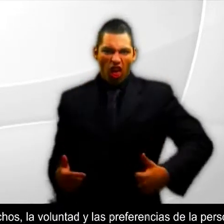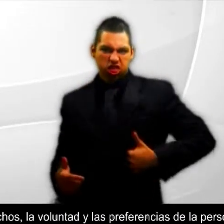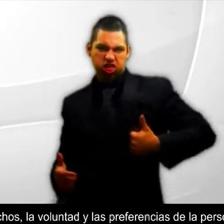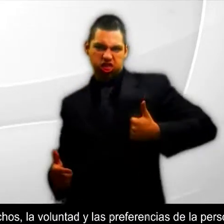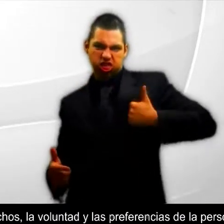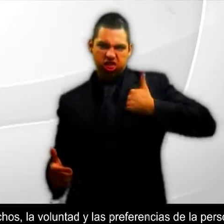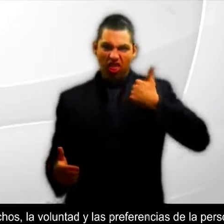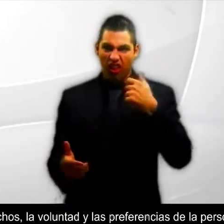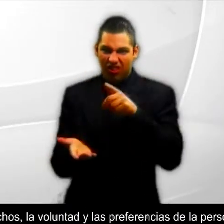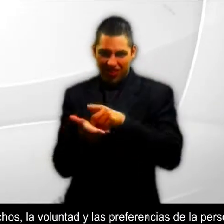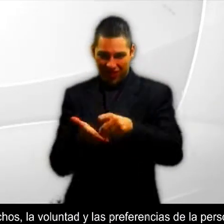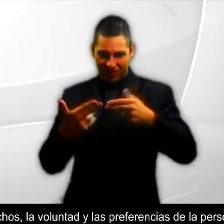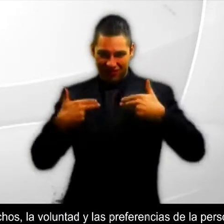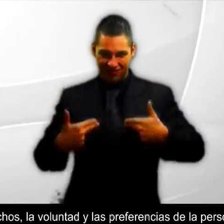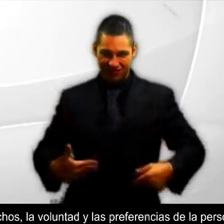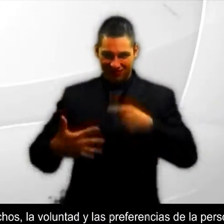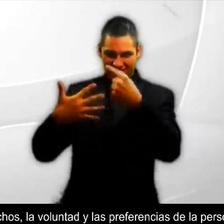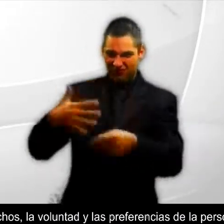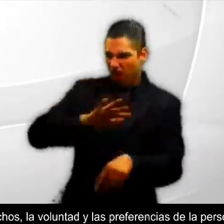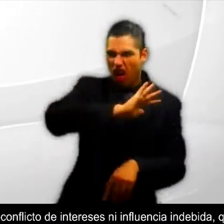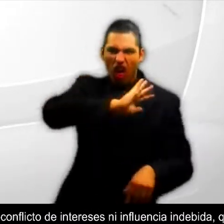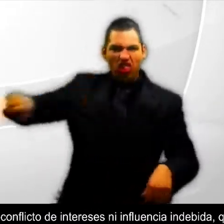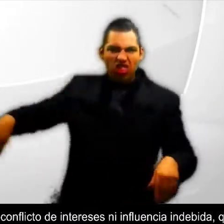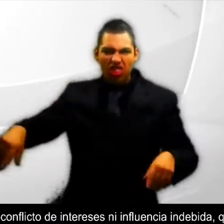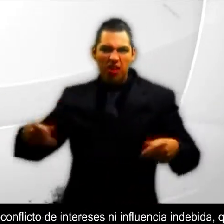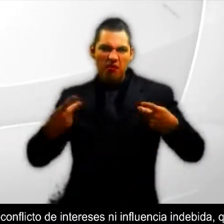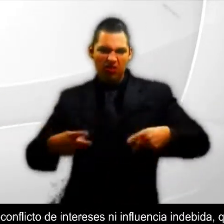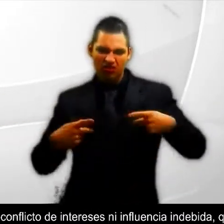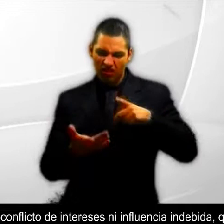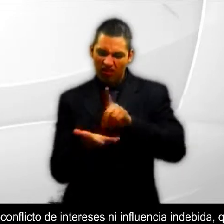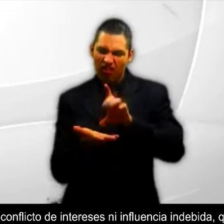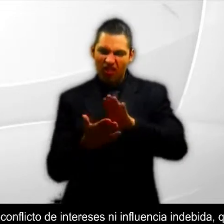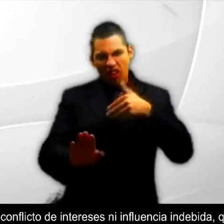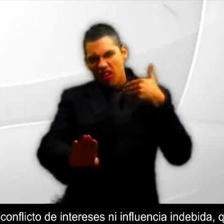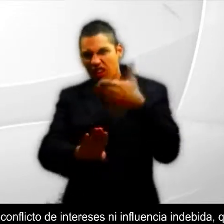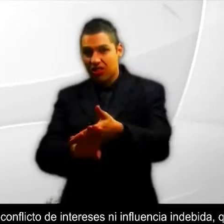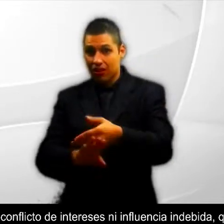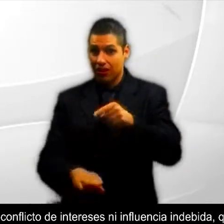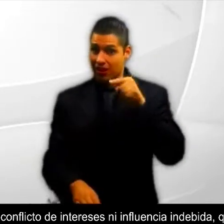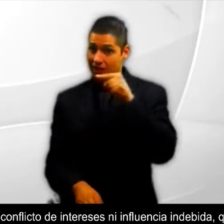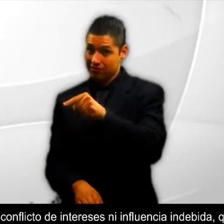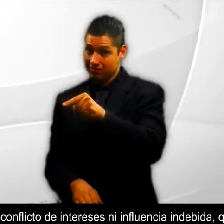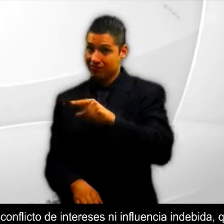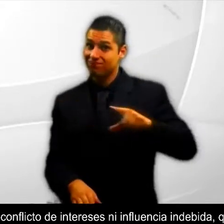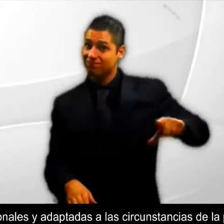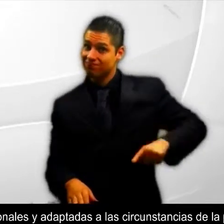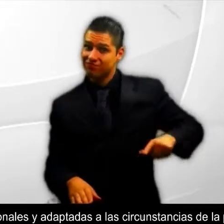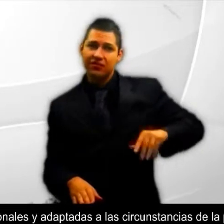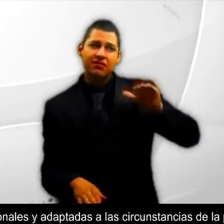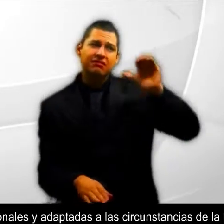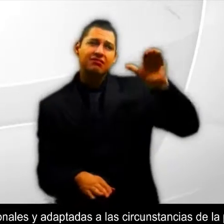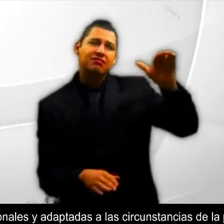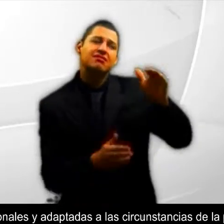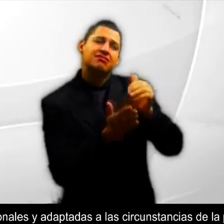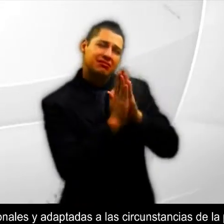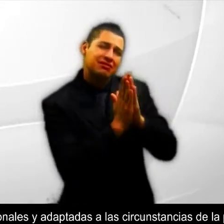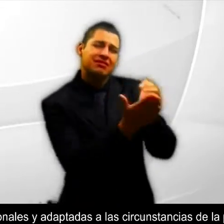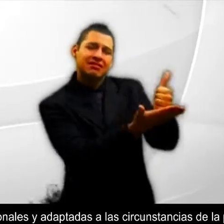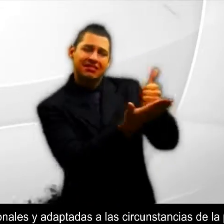preferencias de la persona, que no haya conflicto de intereses ni influencia indebida, que sean proporcionales y adaptadas a las circunstancias de